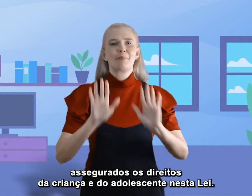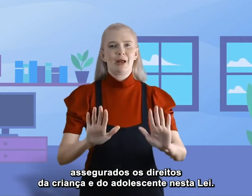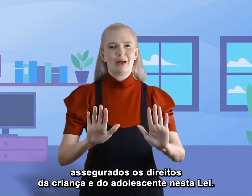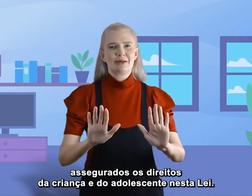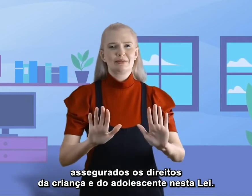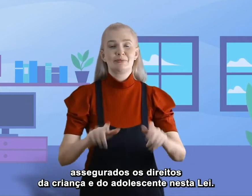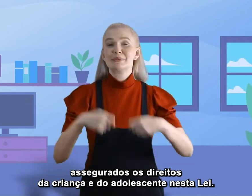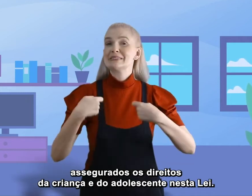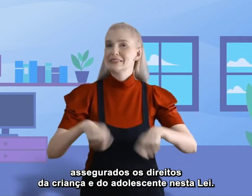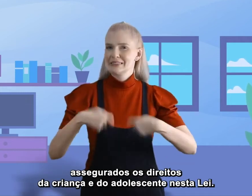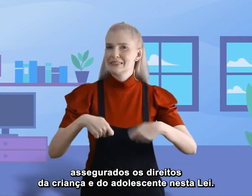adolescente nesta lei.